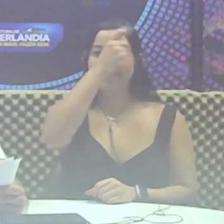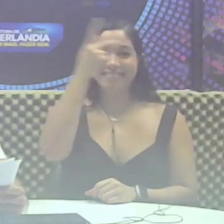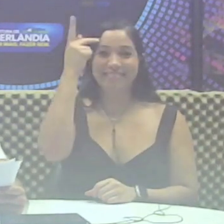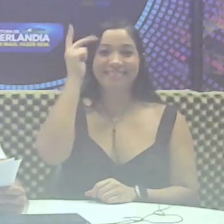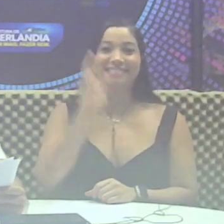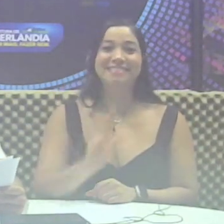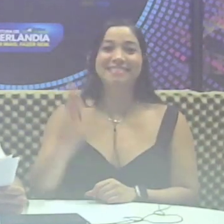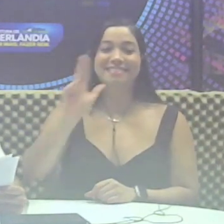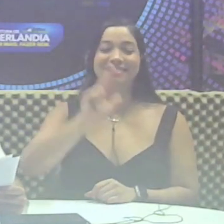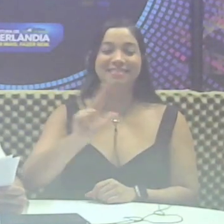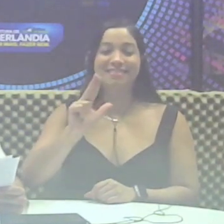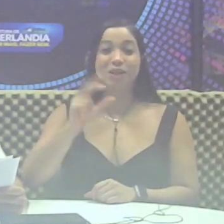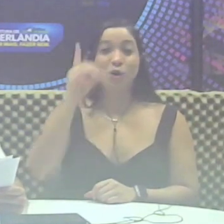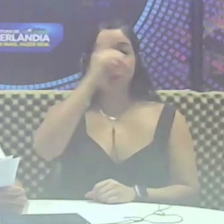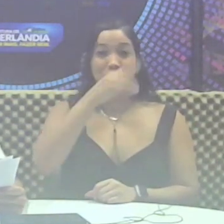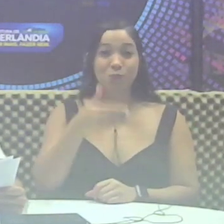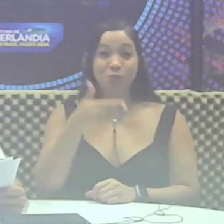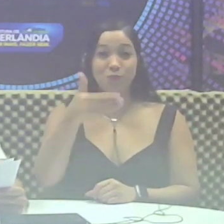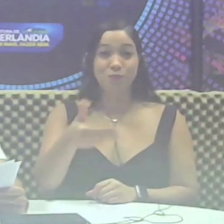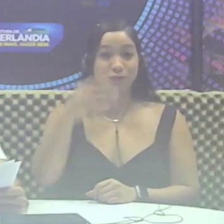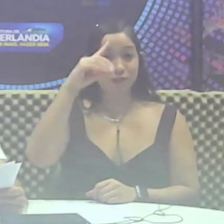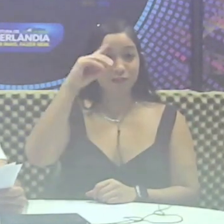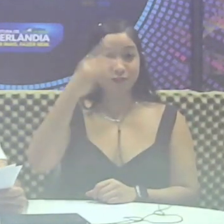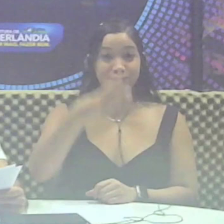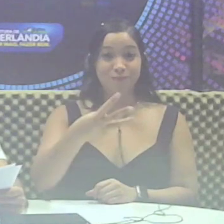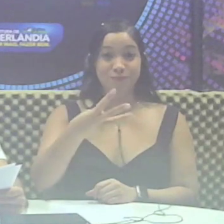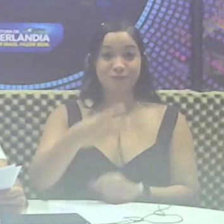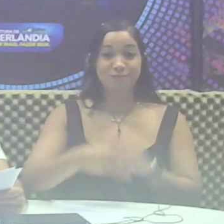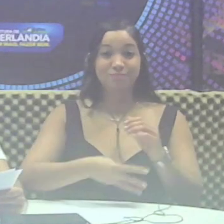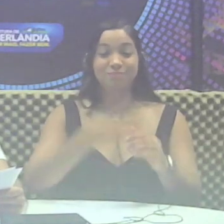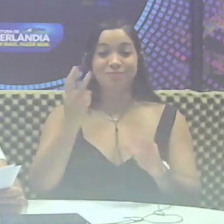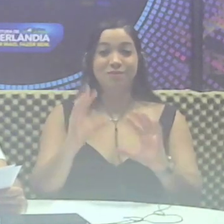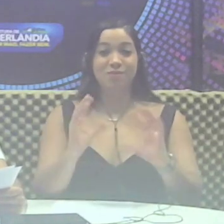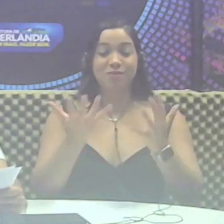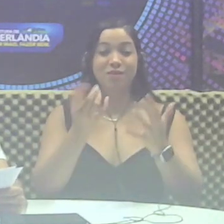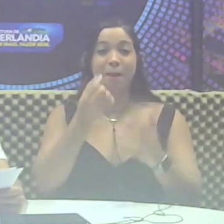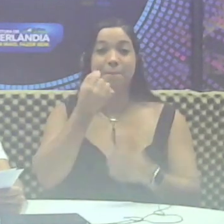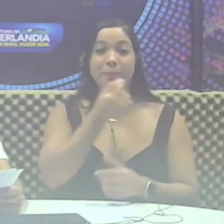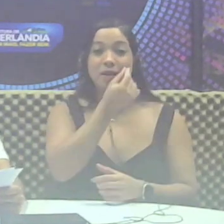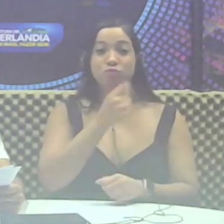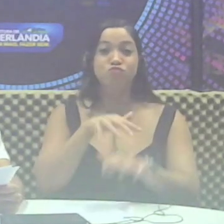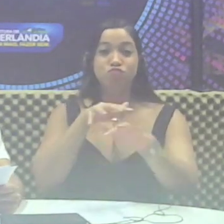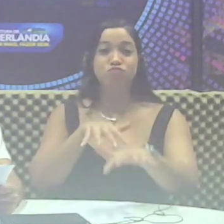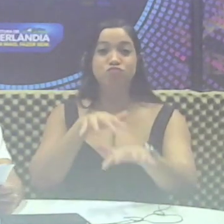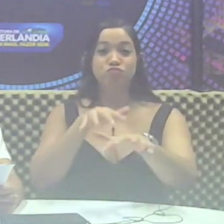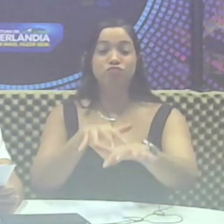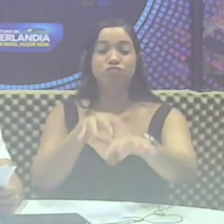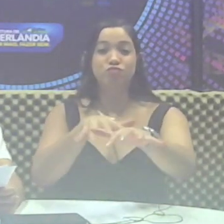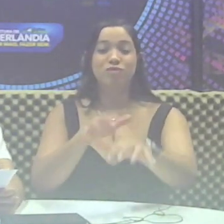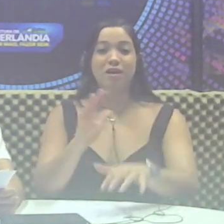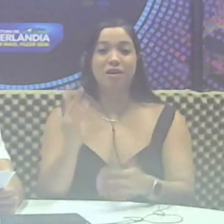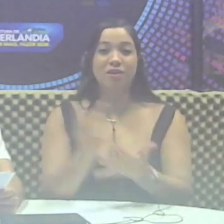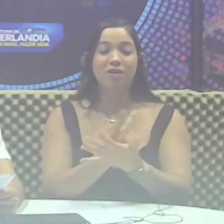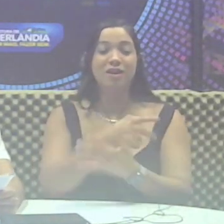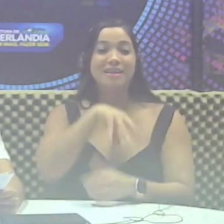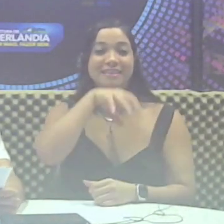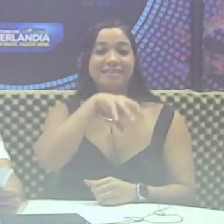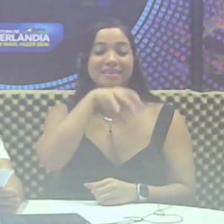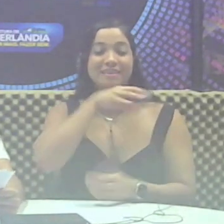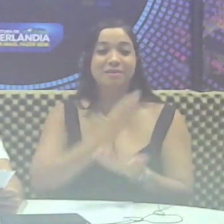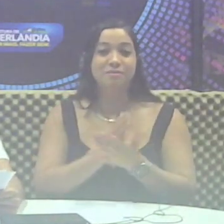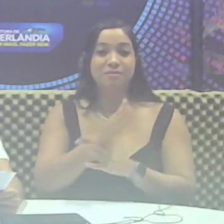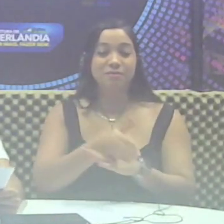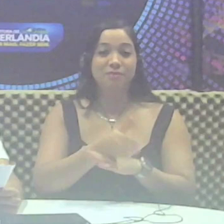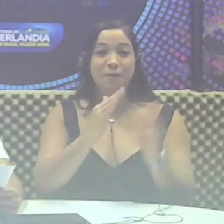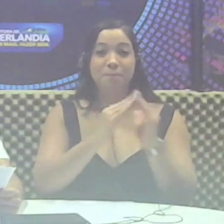de Uberlândia promove neste domingo, dia 3, a terceira edição da Caminhada do Batom. O evento será realizado no Parque do Sabiá com